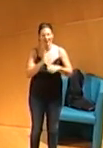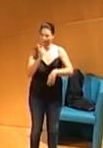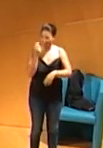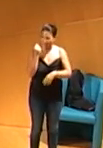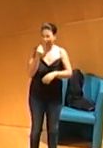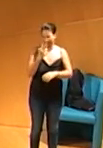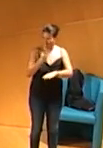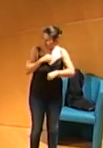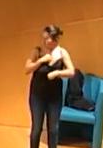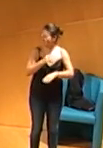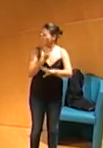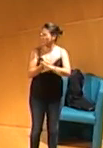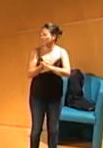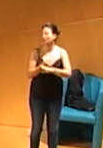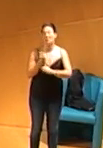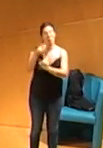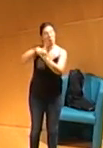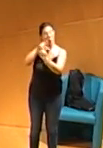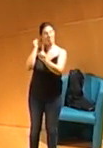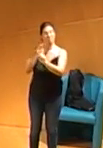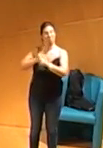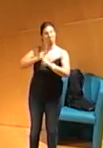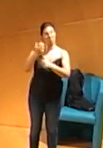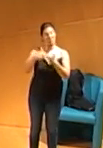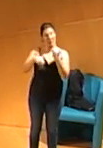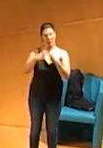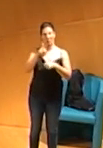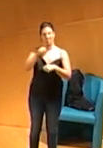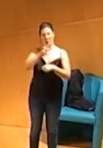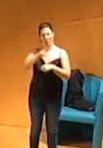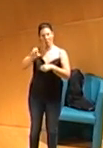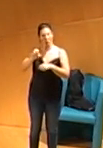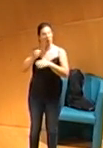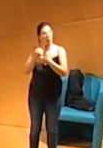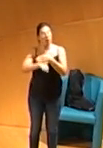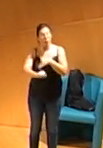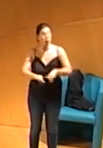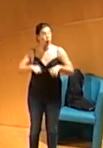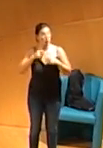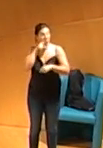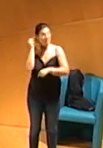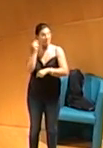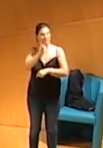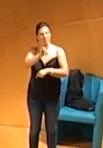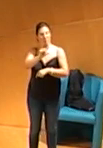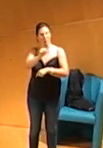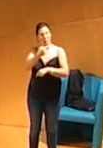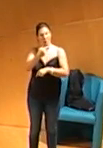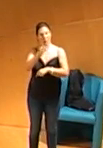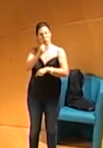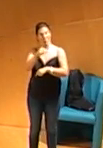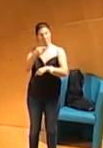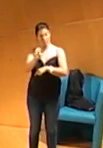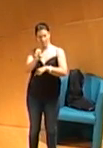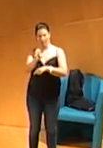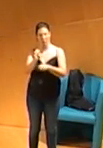avait un homme, Pierre, le papa d'un jeune Antoine qui est autiste. Donc, Pierre a été toutes les réunions. Pour lui,